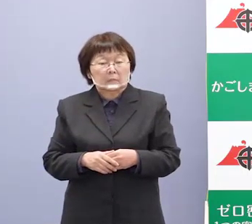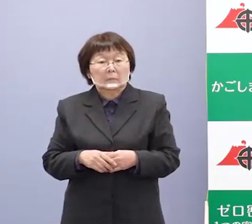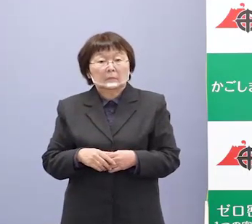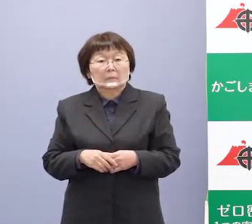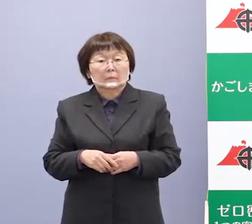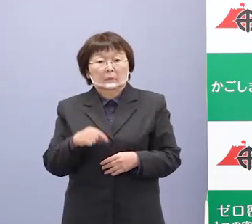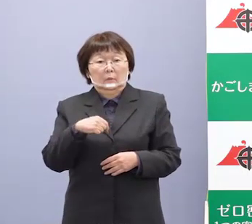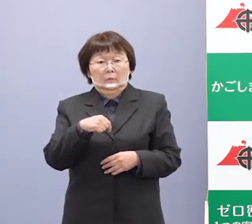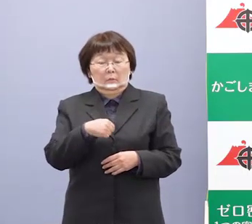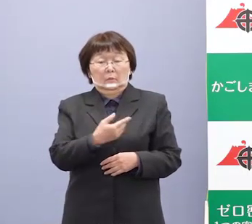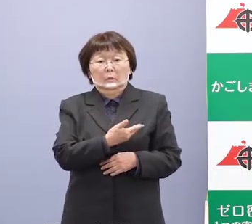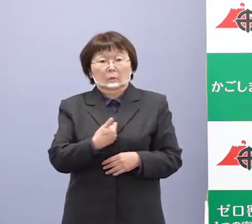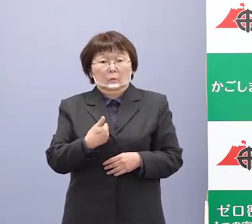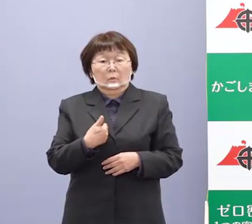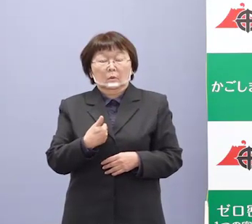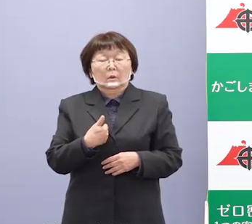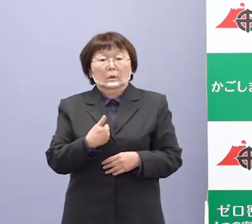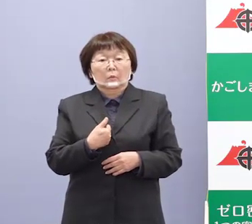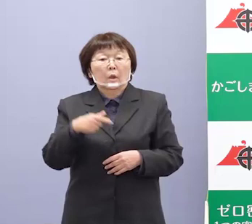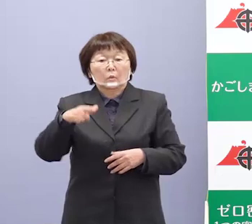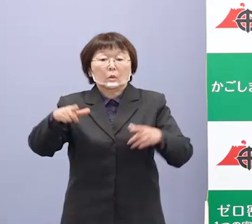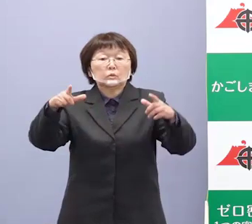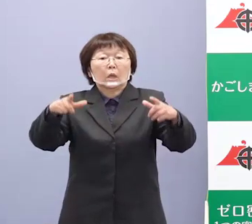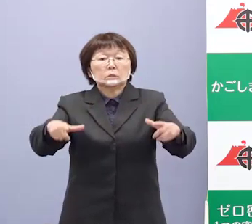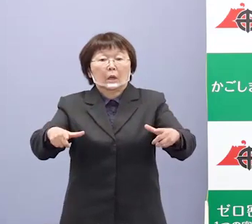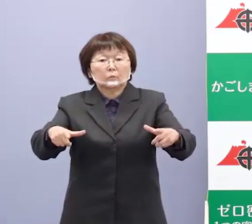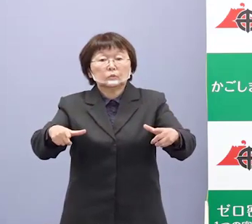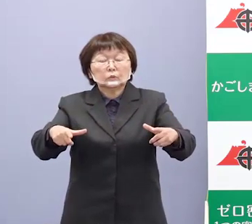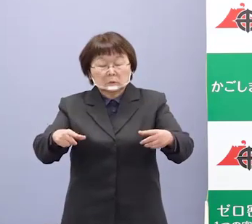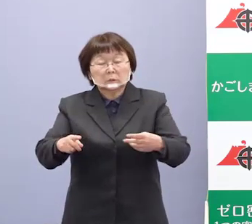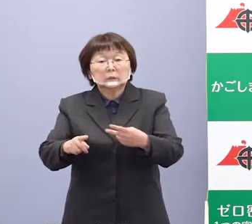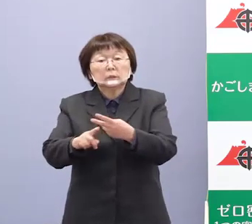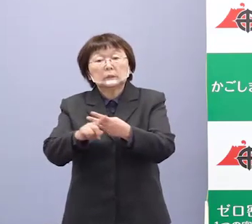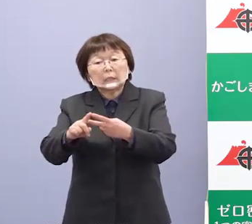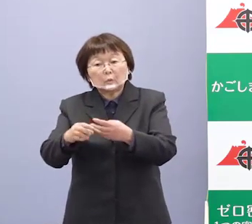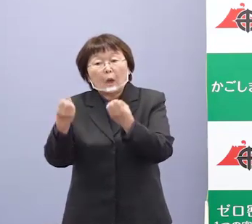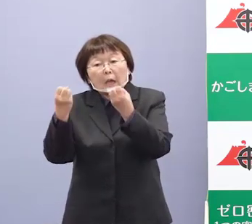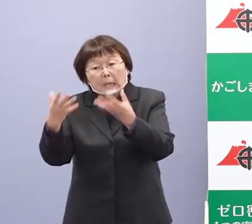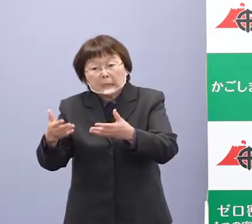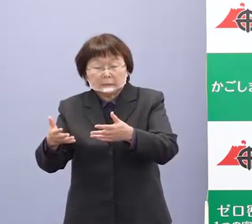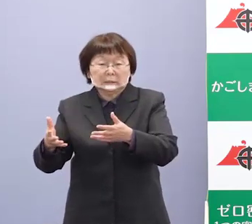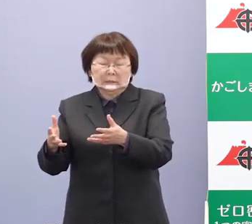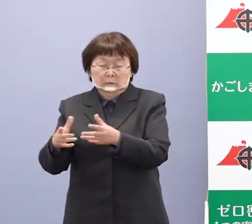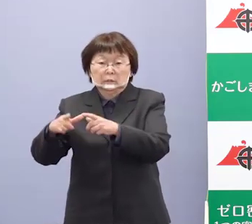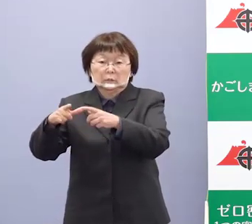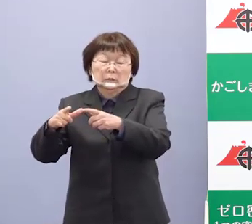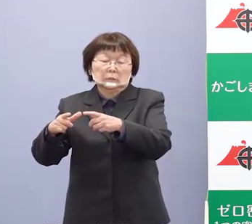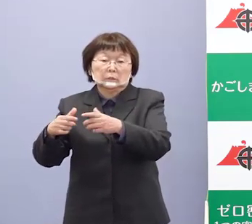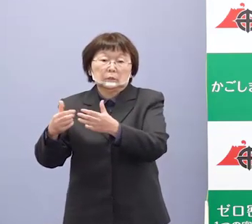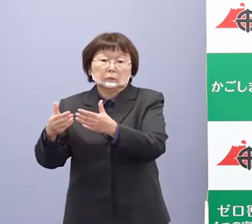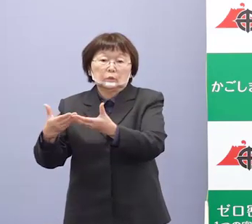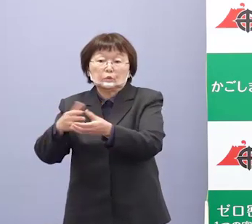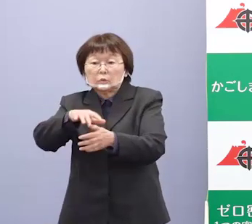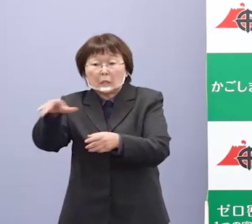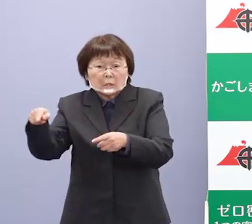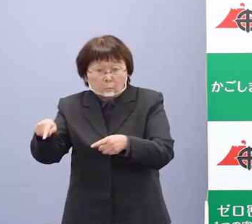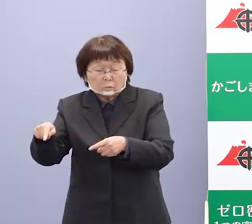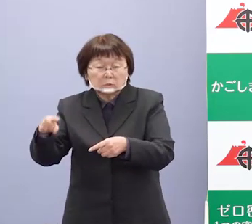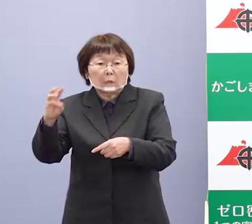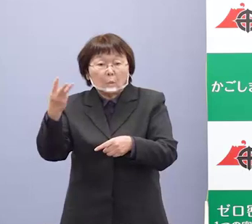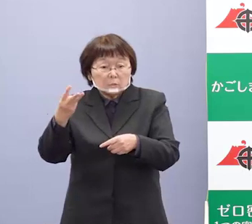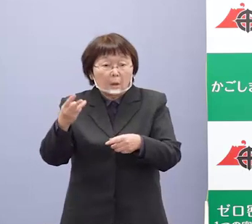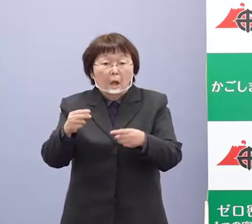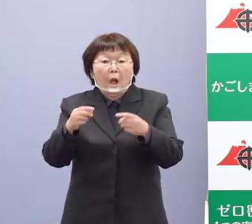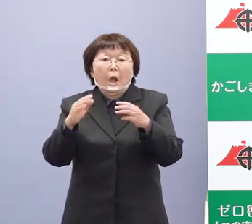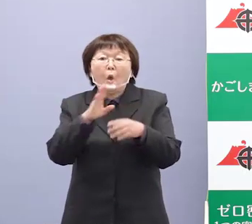我々としてはこのスタジアム、そして多機能複合型の新しいスタジアムの姿が鹿児島市、そして本国エ